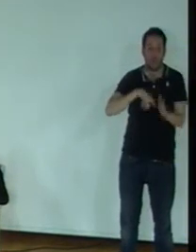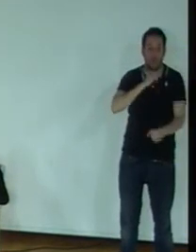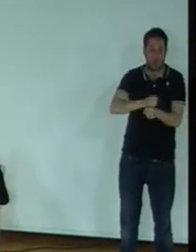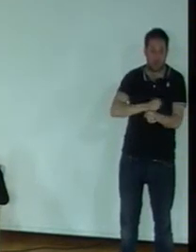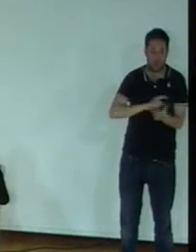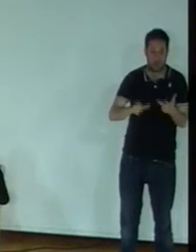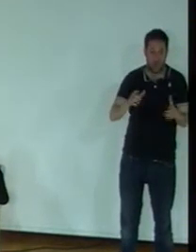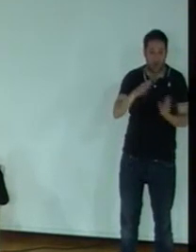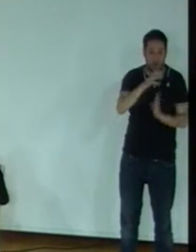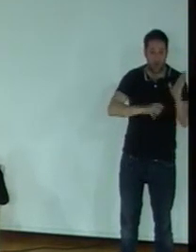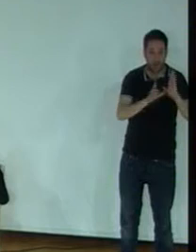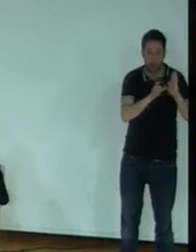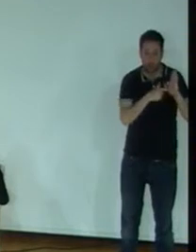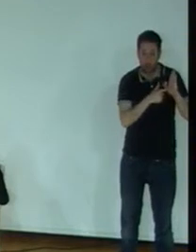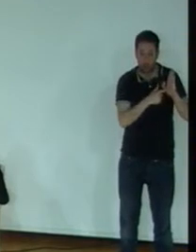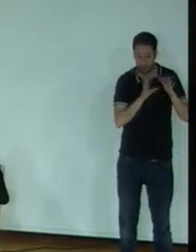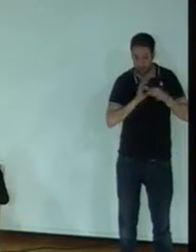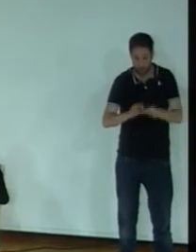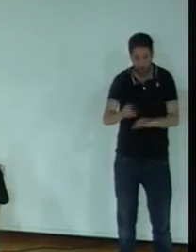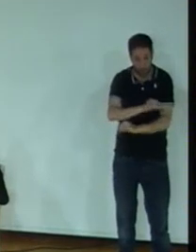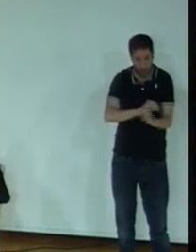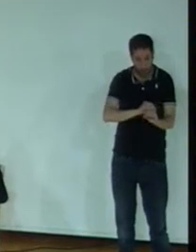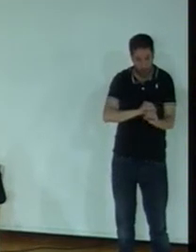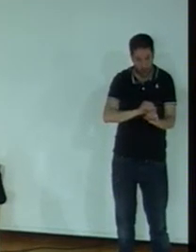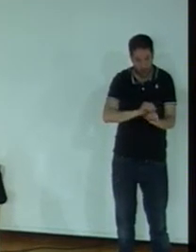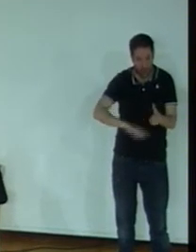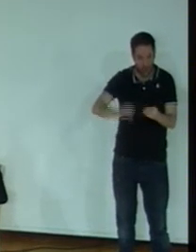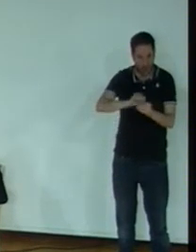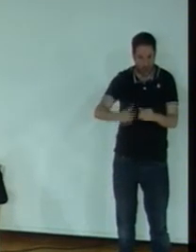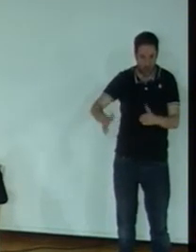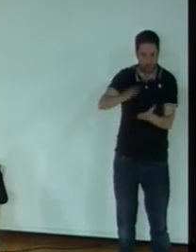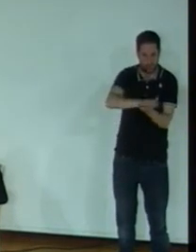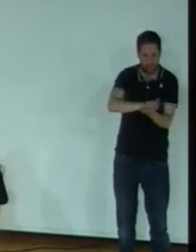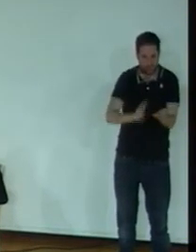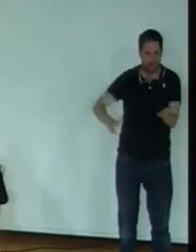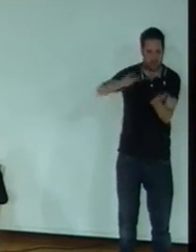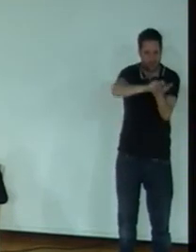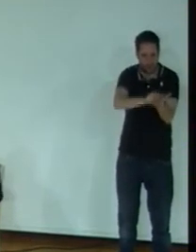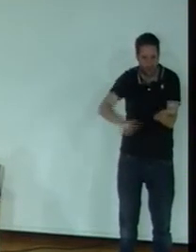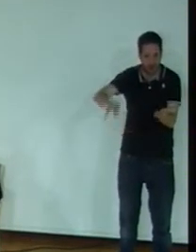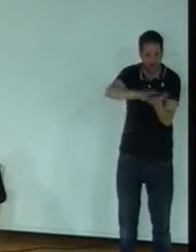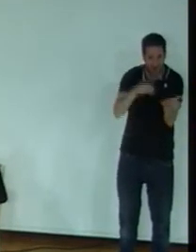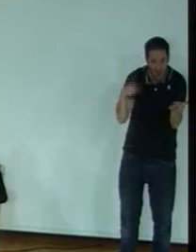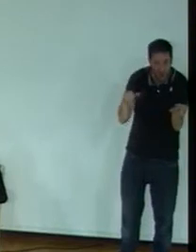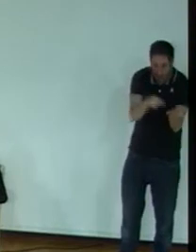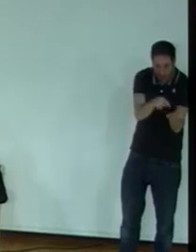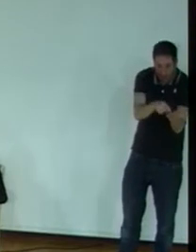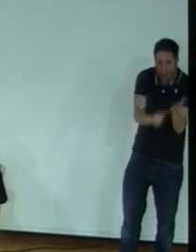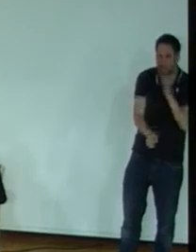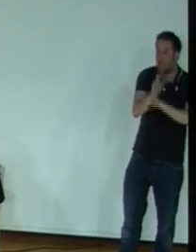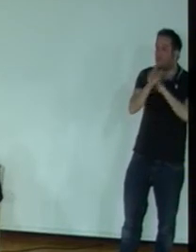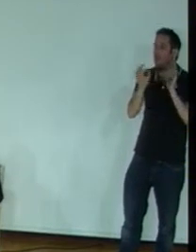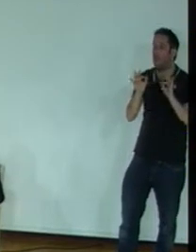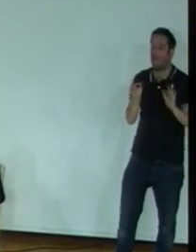où on a des textes de loi qui marchent, qui s'appliquent, et on va en rajouter une couche complètement inutile, sauf pour les